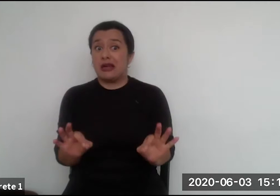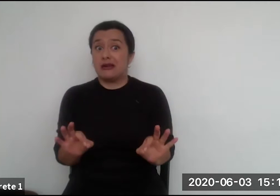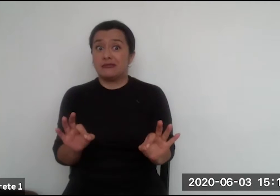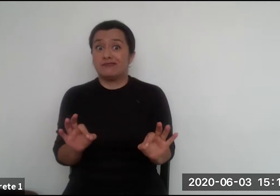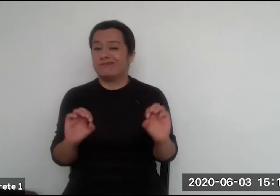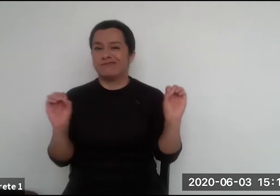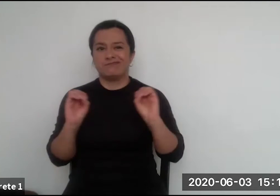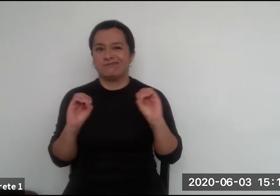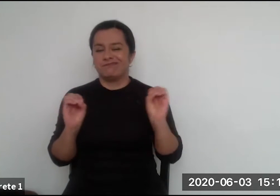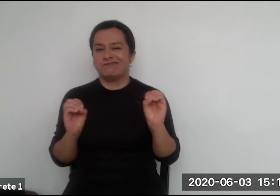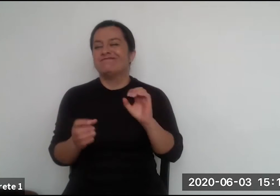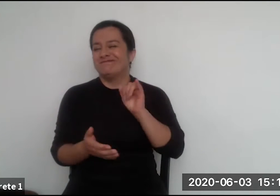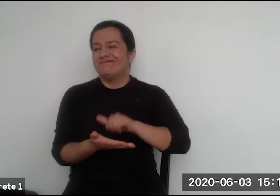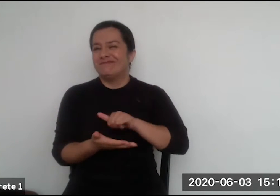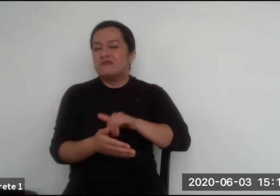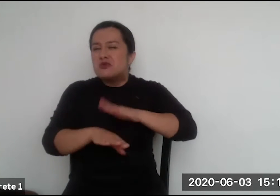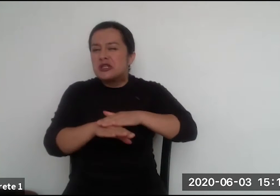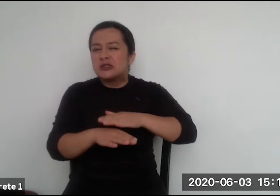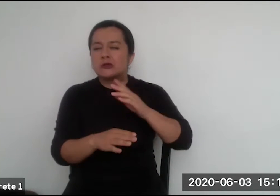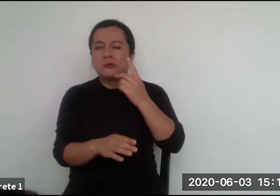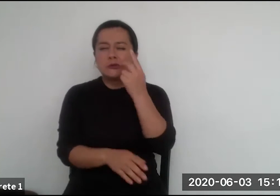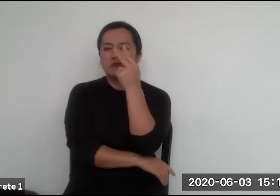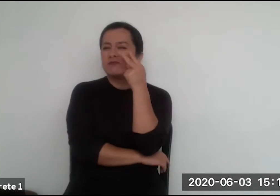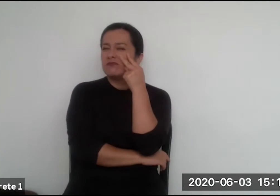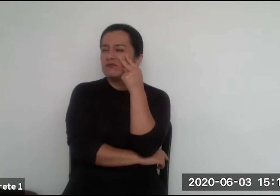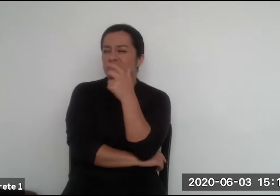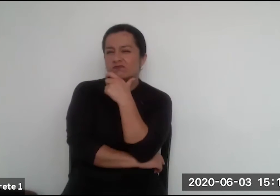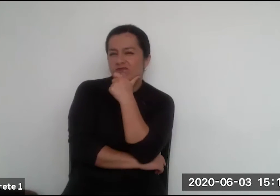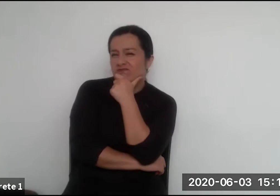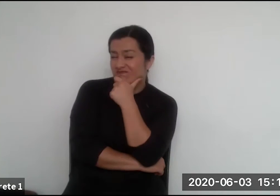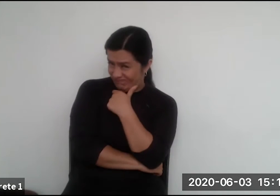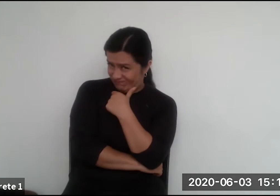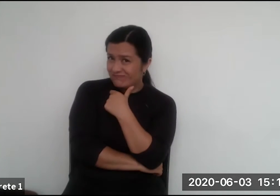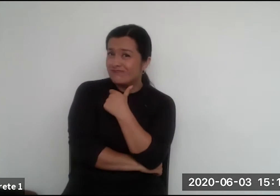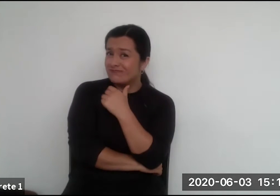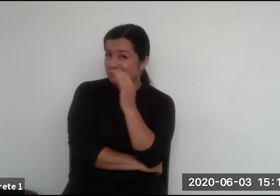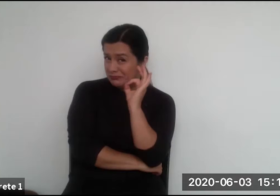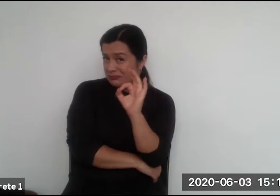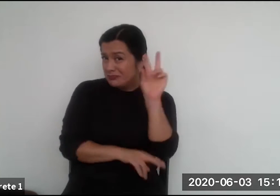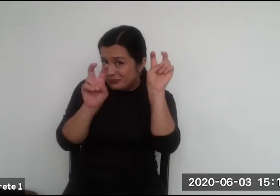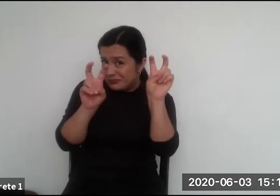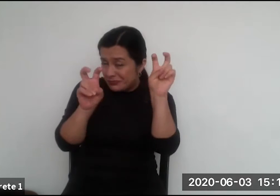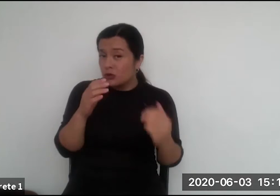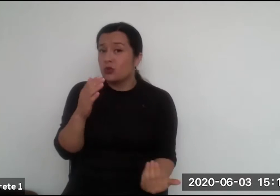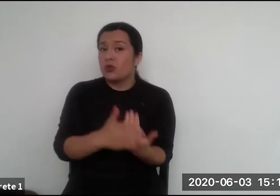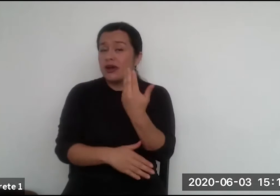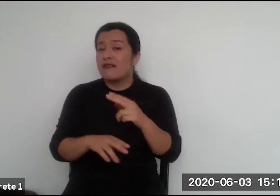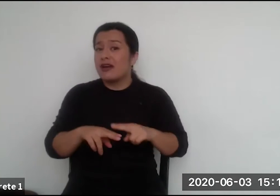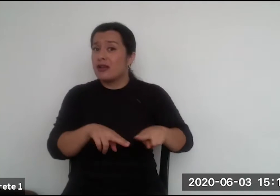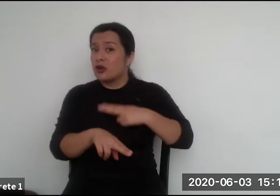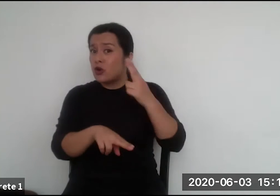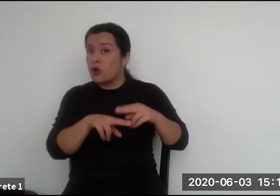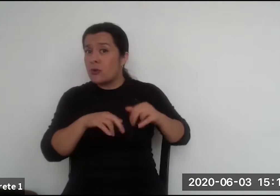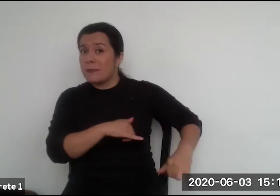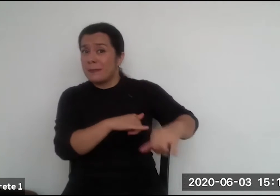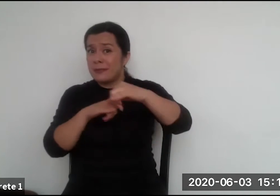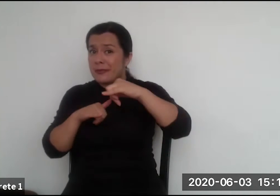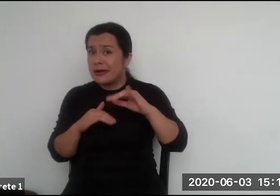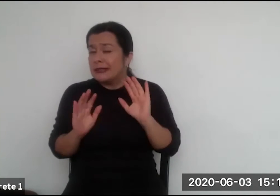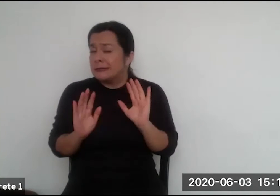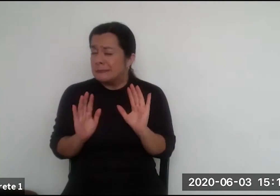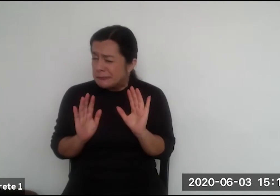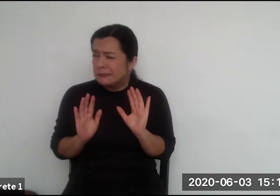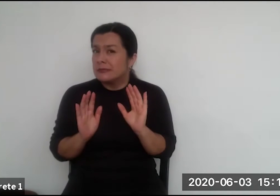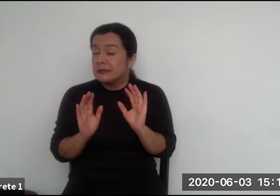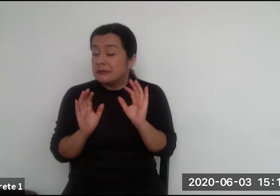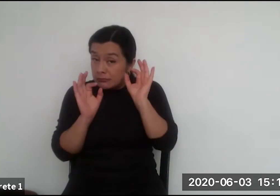pretendo sospechar bastante de esta idea de la nueva normalidad y tanto de la idea de